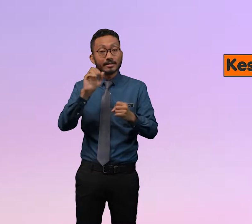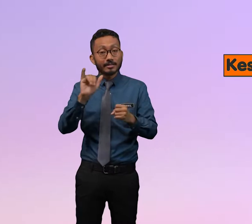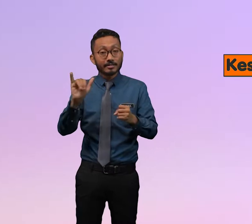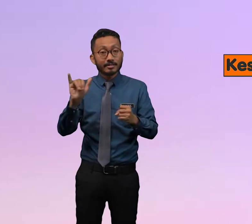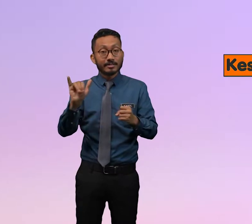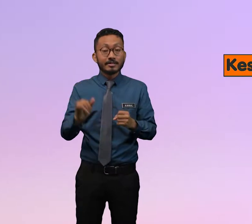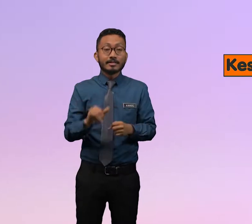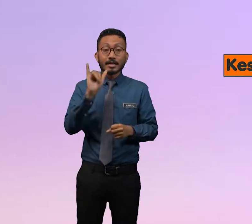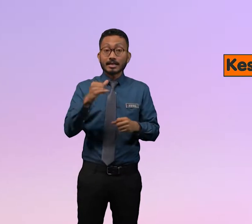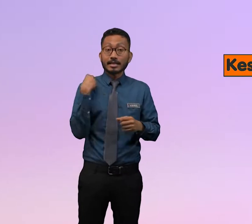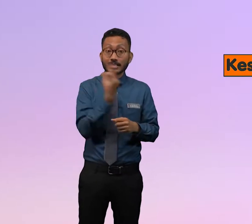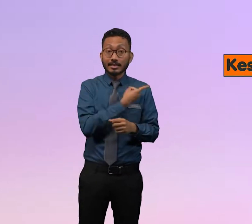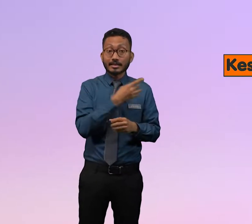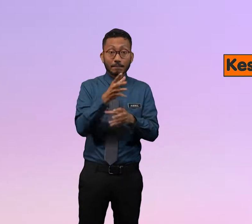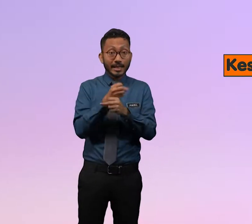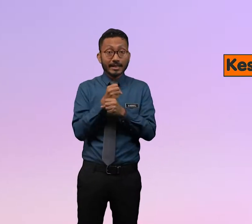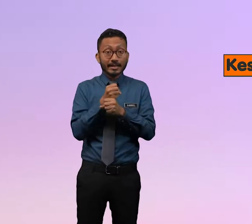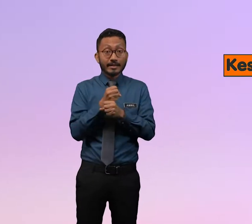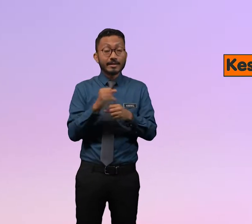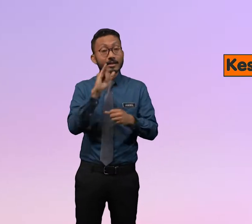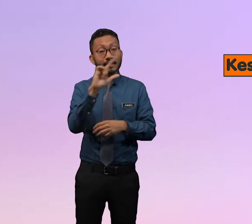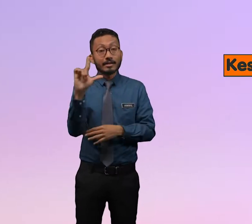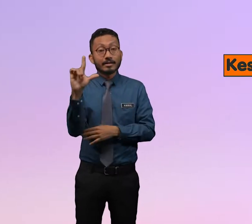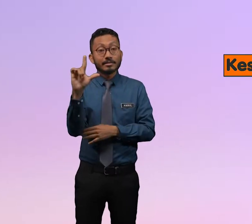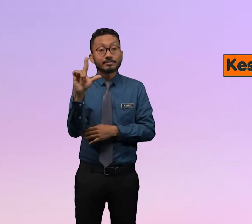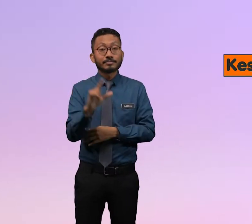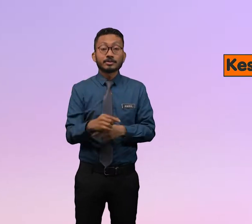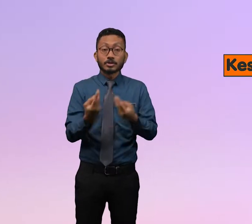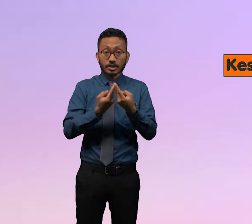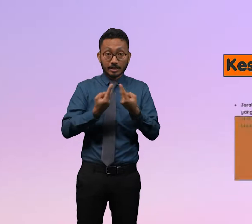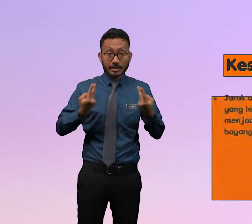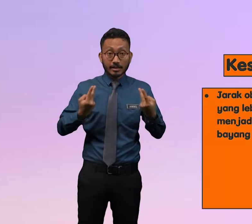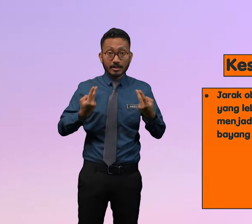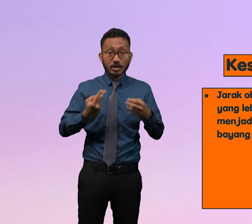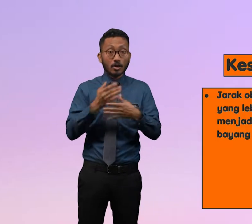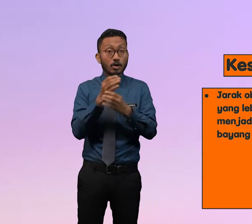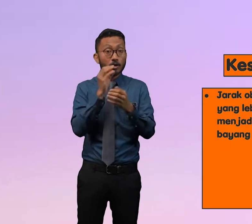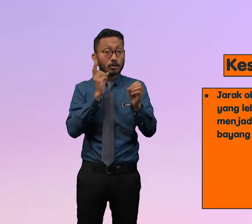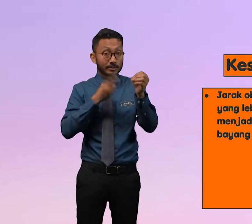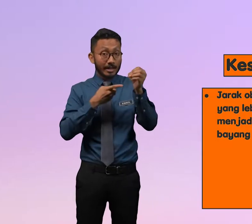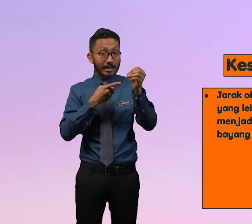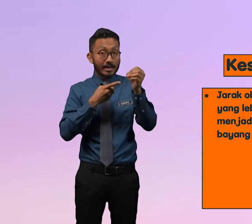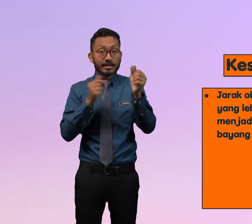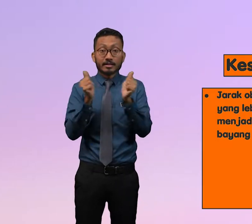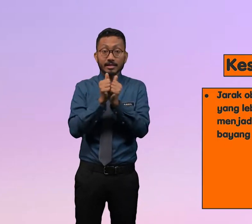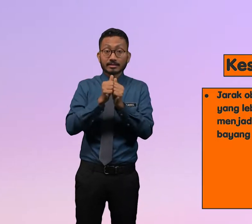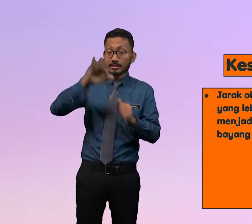Kecepolannya yang kita dapat ialah jolak objek dengan